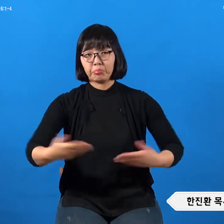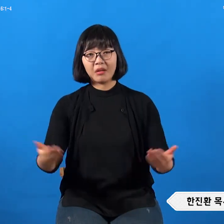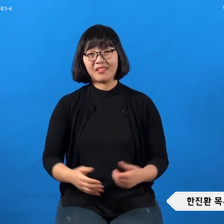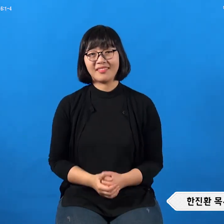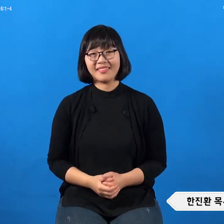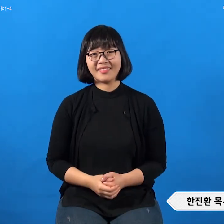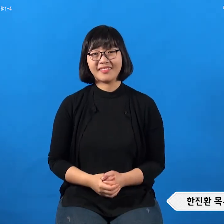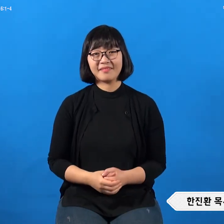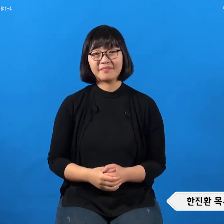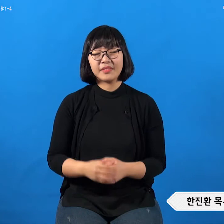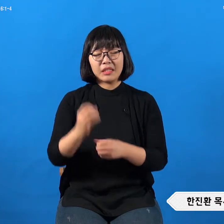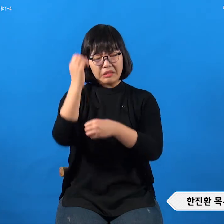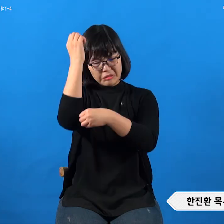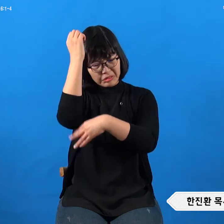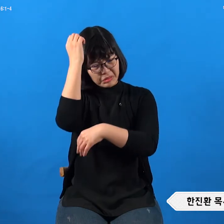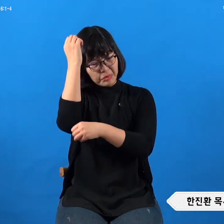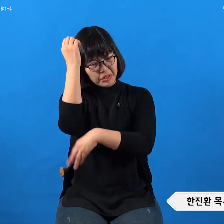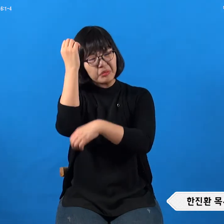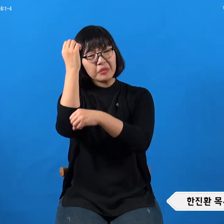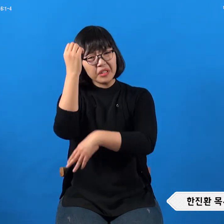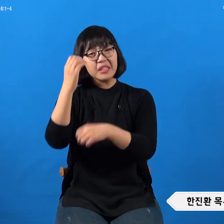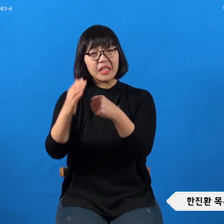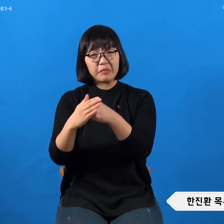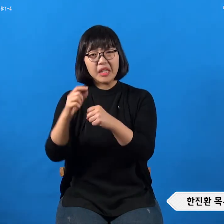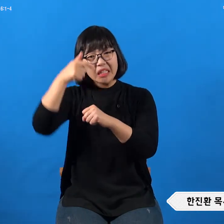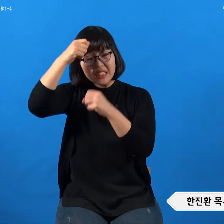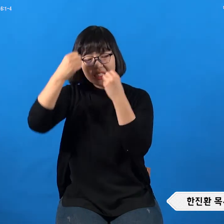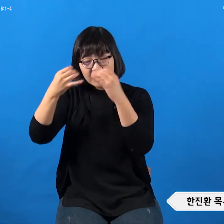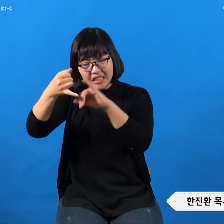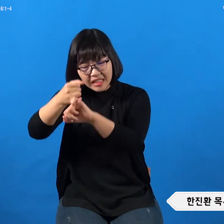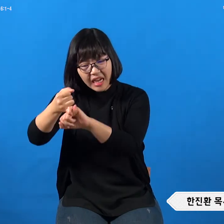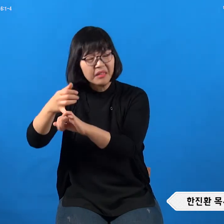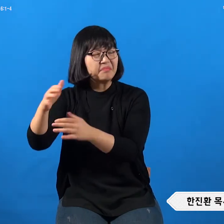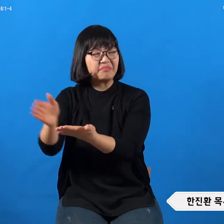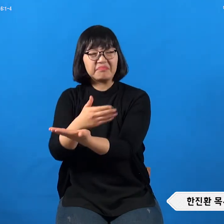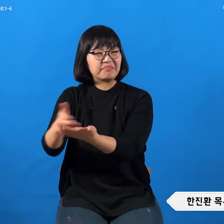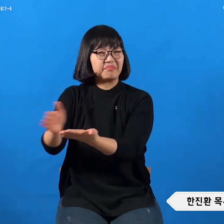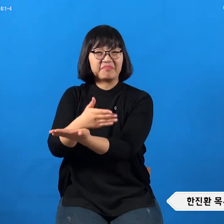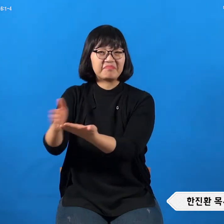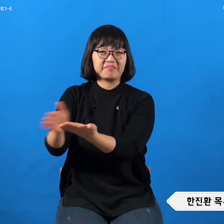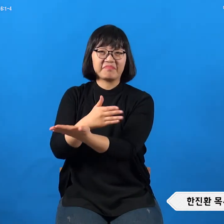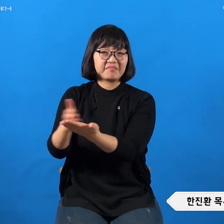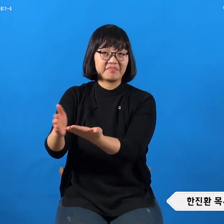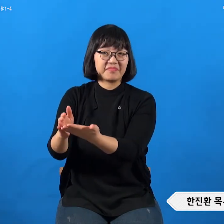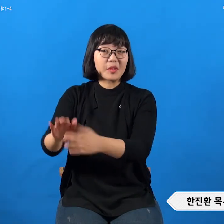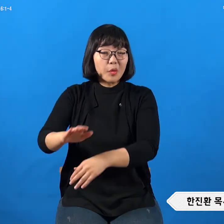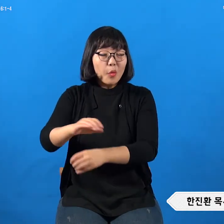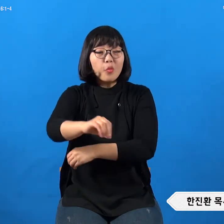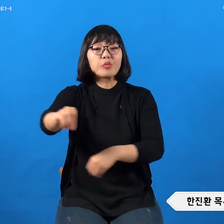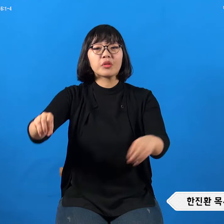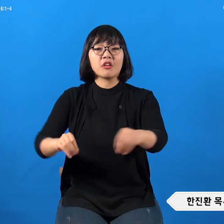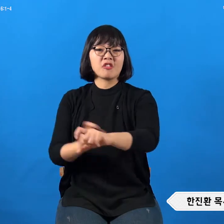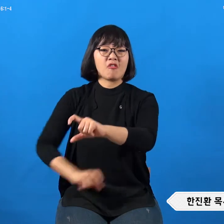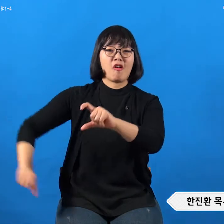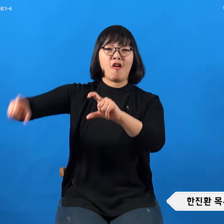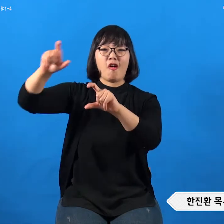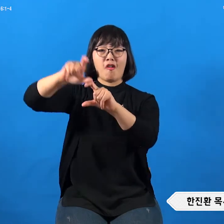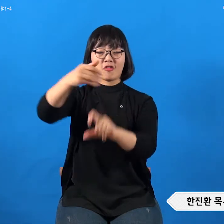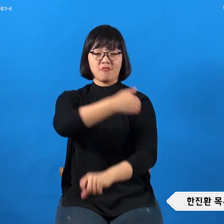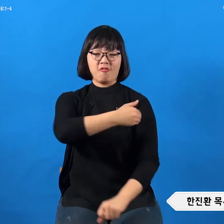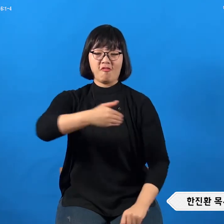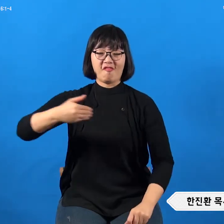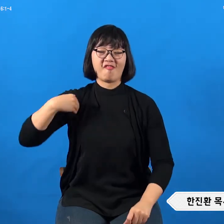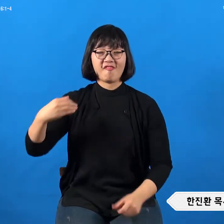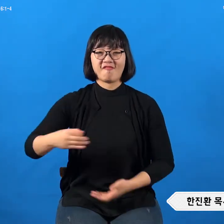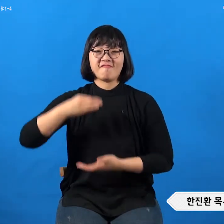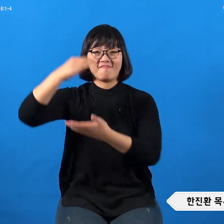최소한의 기준이기 때문에 그걸 신약에서는 말하지 않는 것입니다. 더 많이 풍성하게 바쳐야 됩니다.